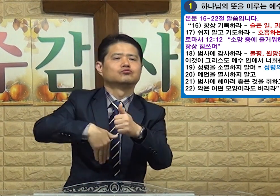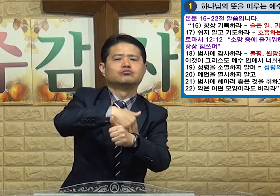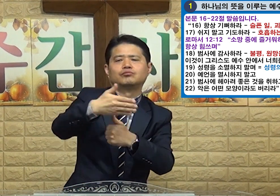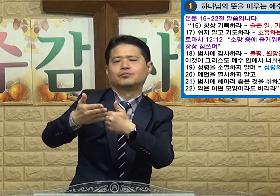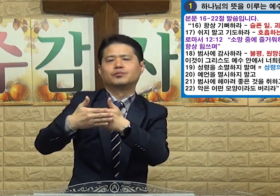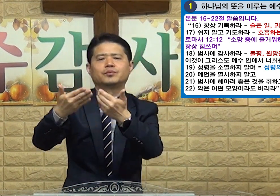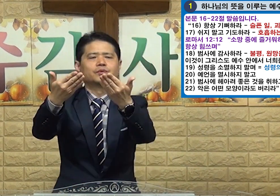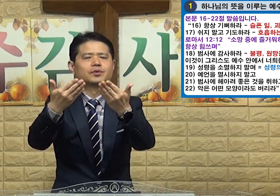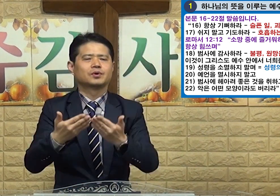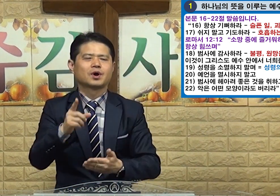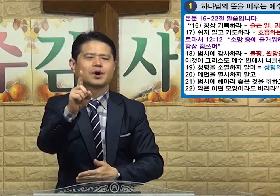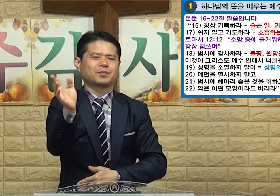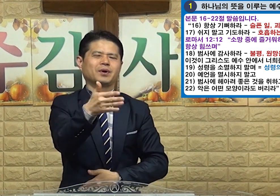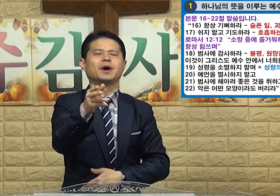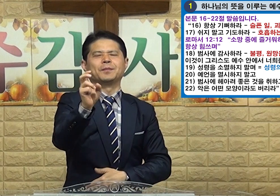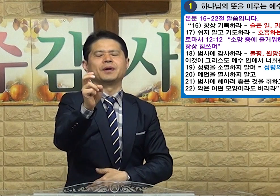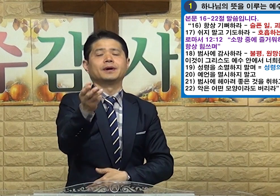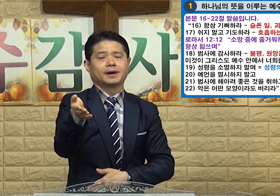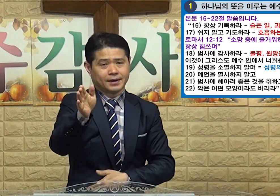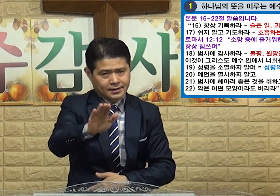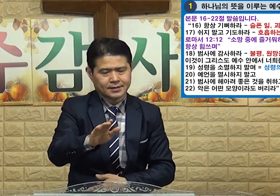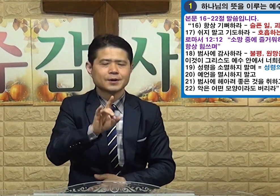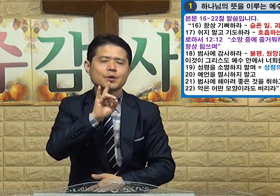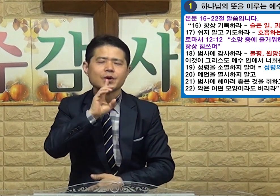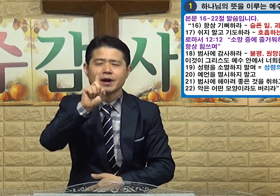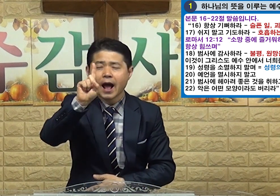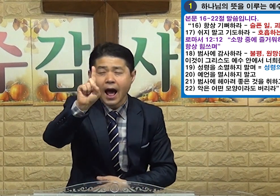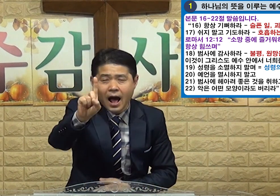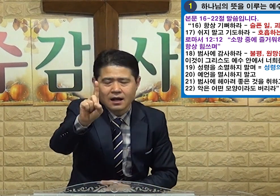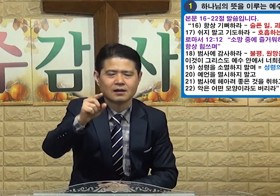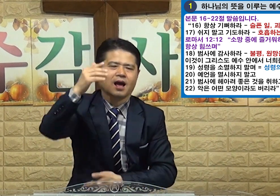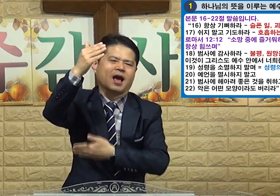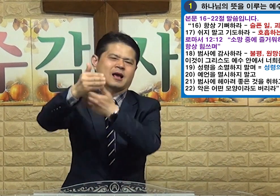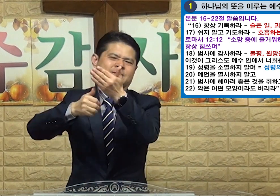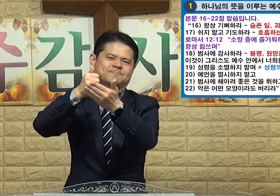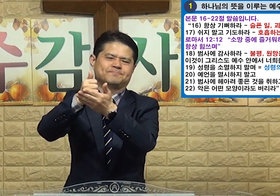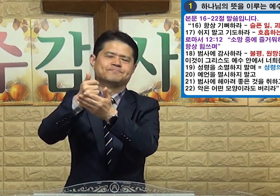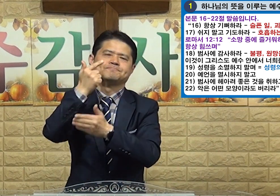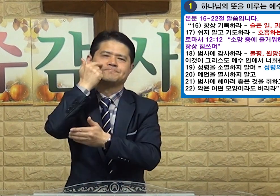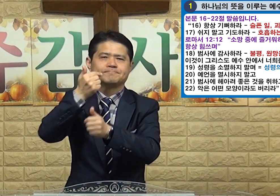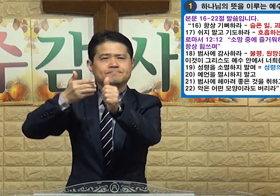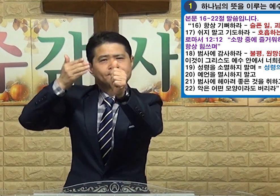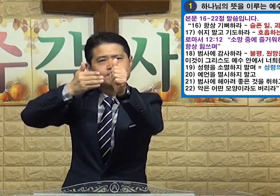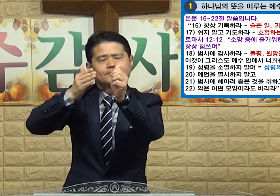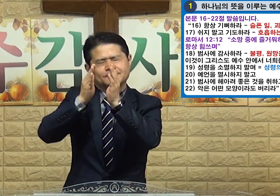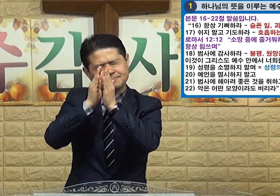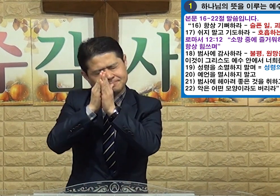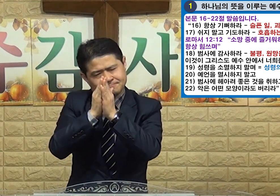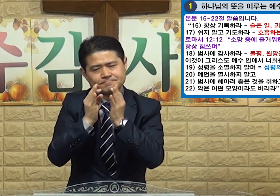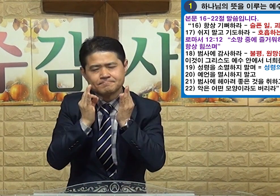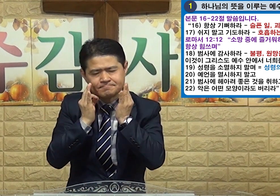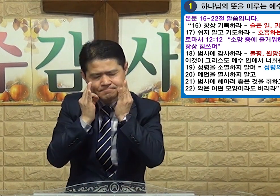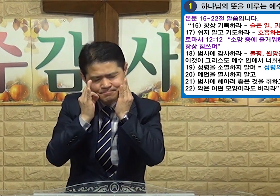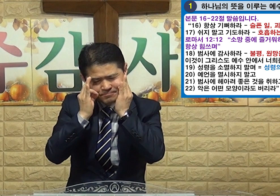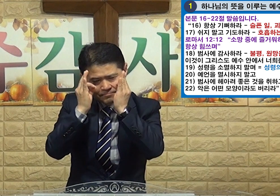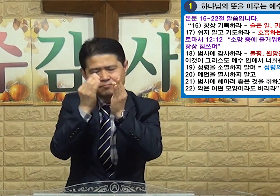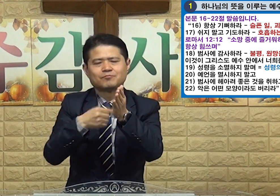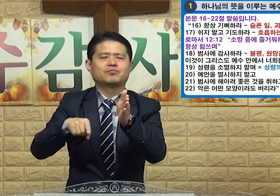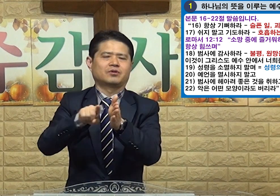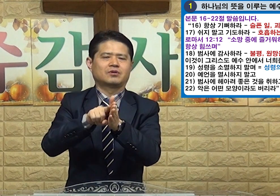닥쳤을 때 도와줄 사람이 없었을 것입니다. 하지만 단 하나 하나님 아버지께 우리가 간절히